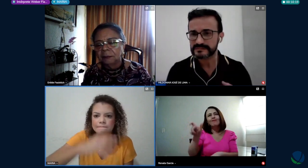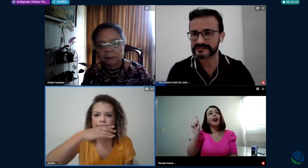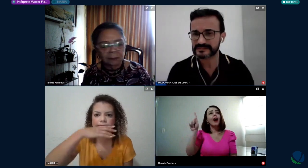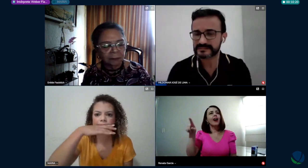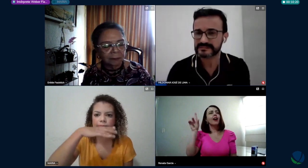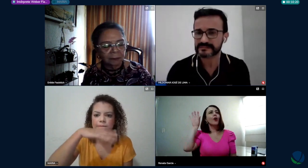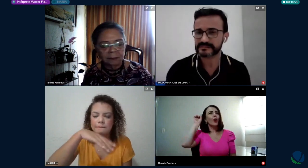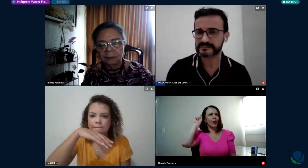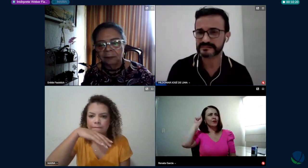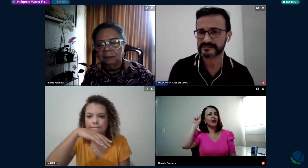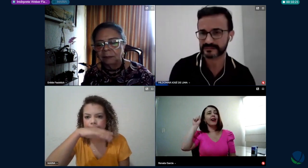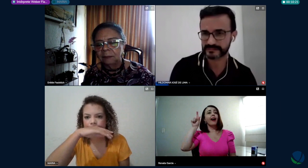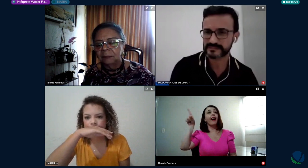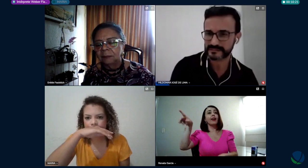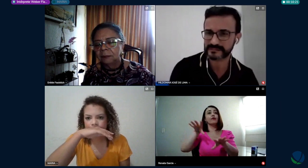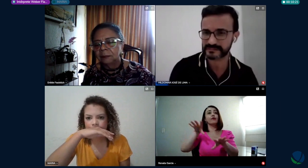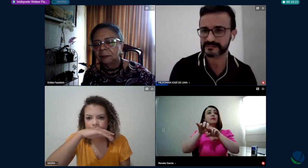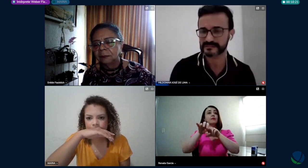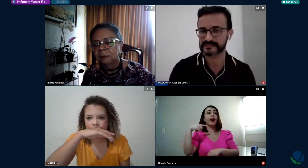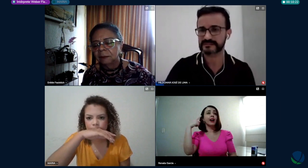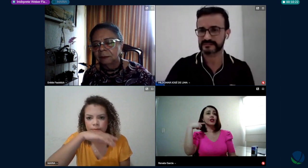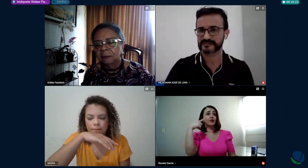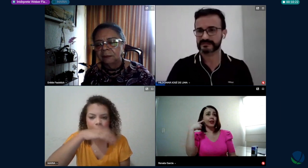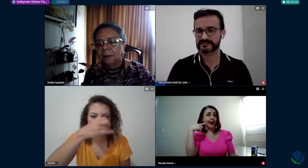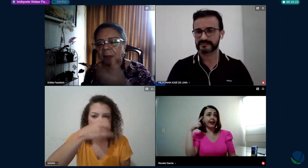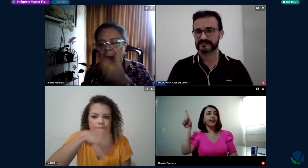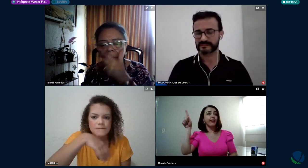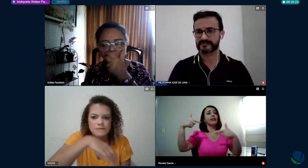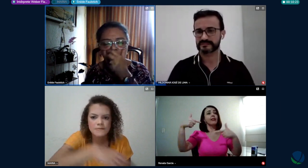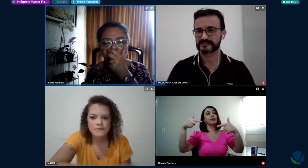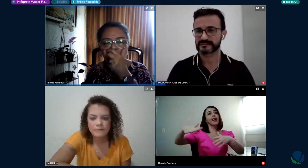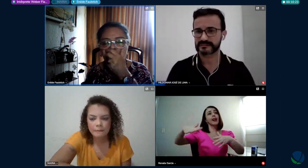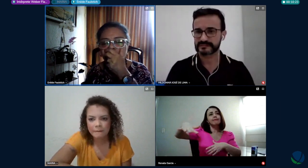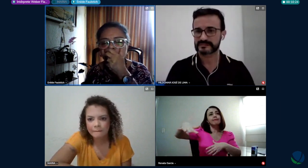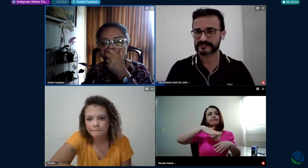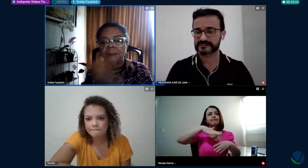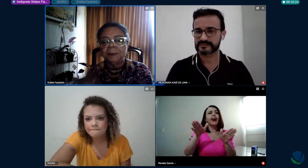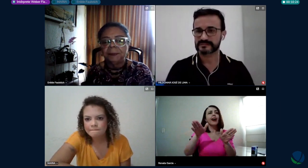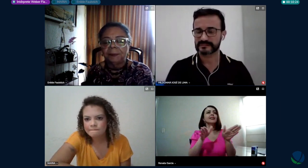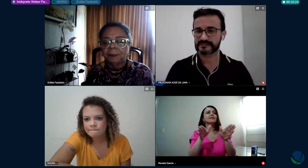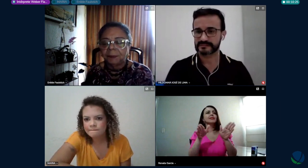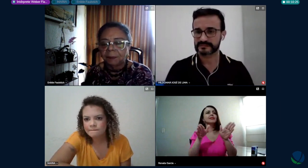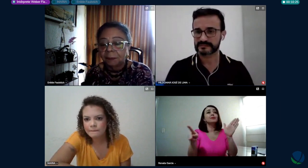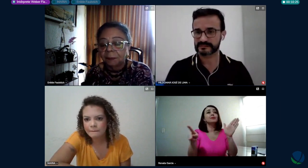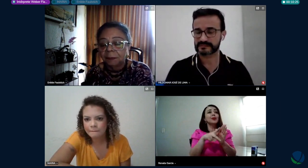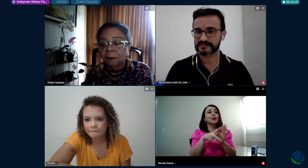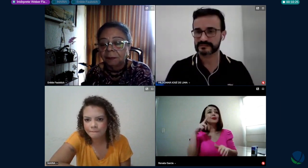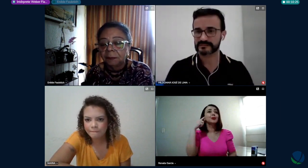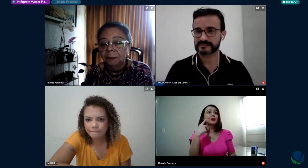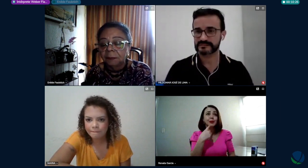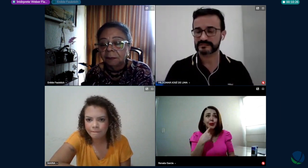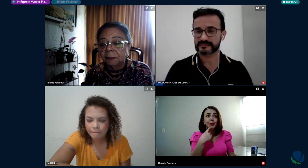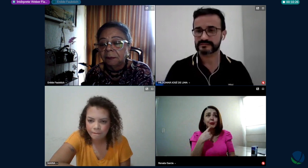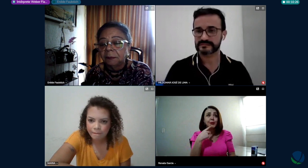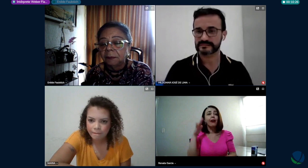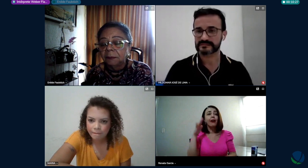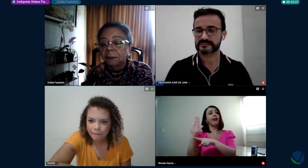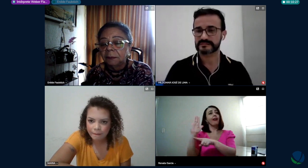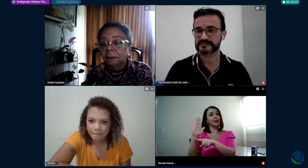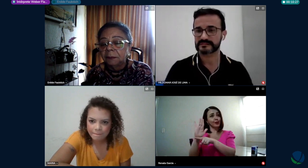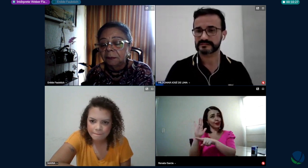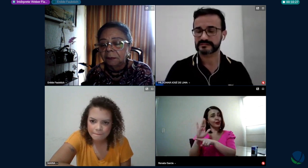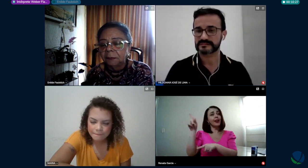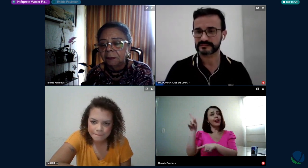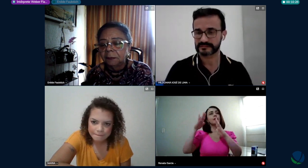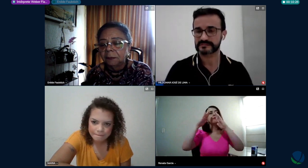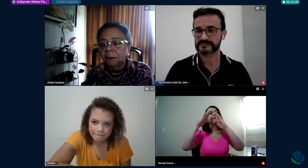eu já conversei com uma pessoa, ela é ouvinte, ela é da área de direito, e aí ela atua muito na